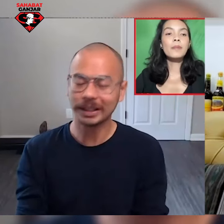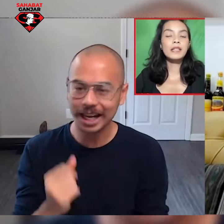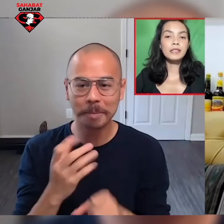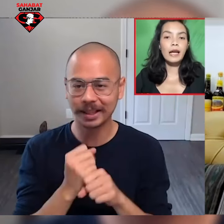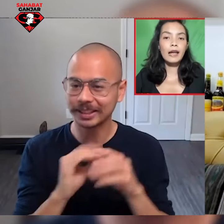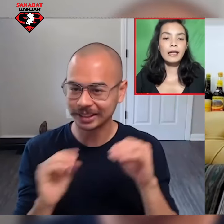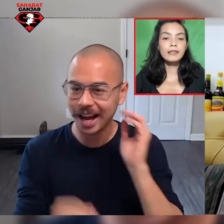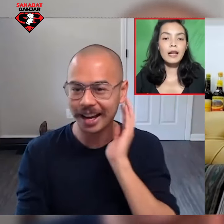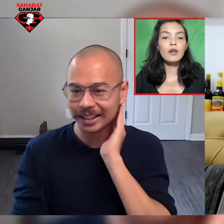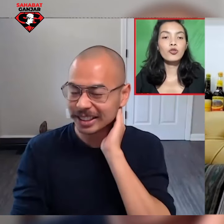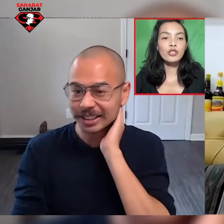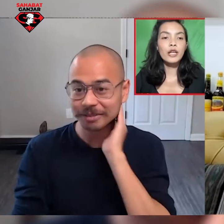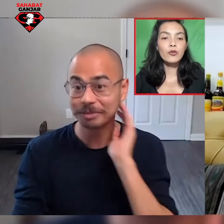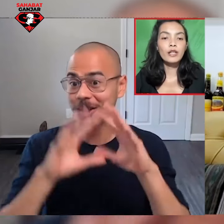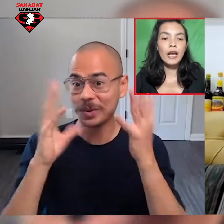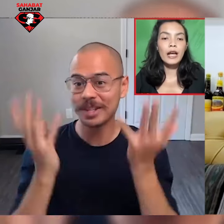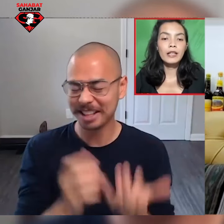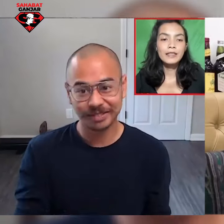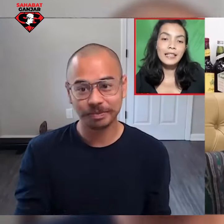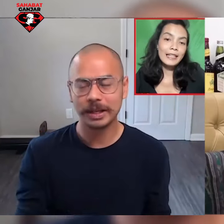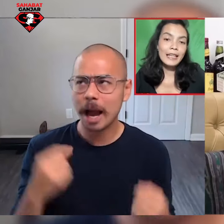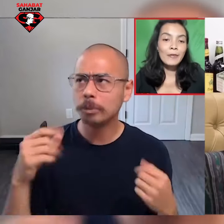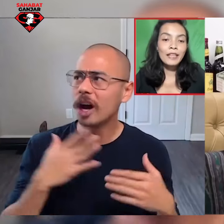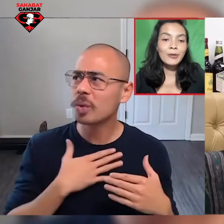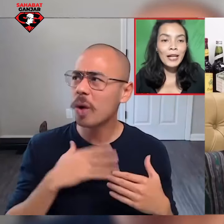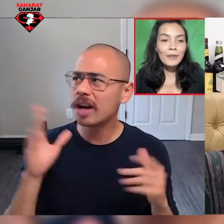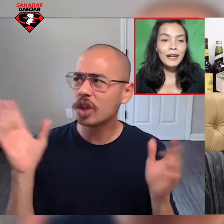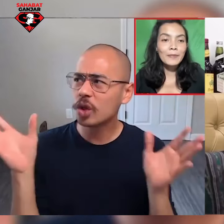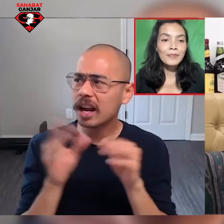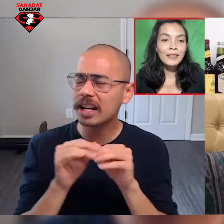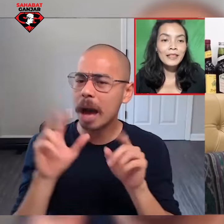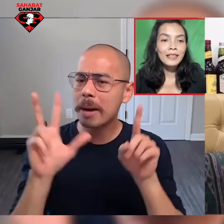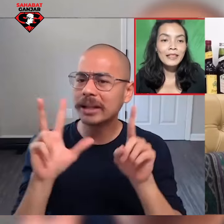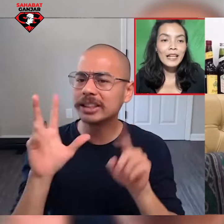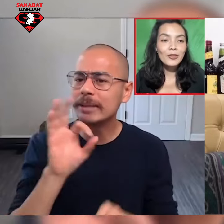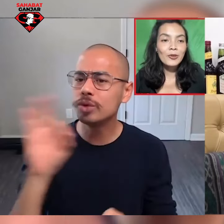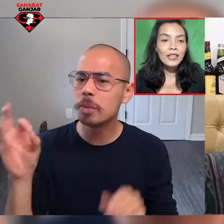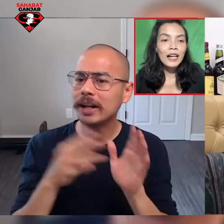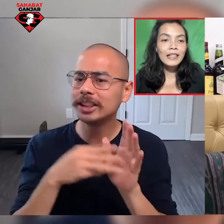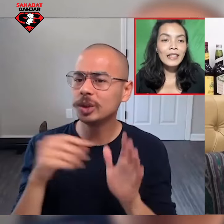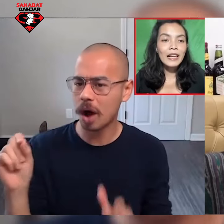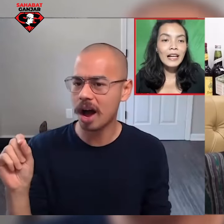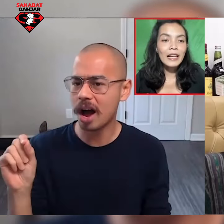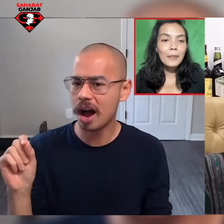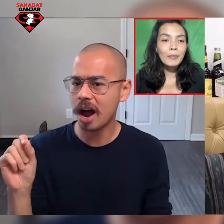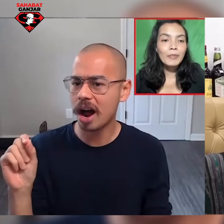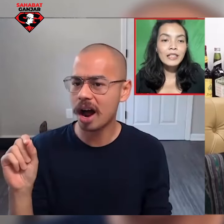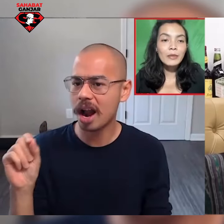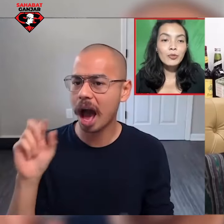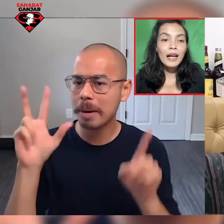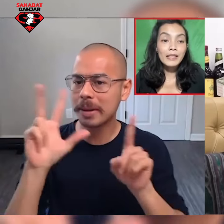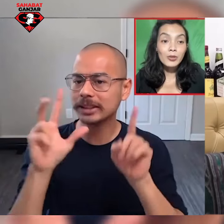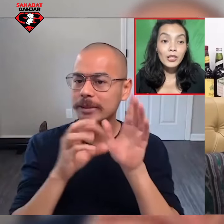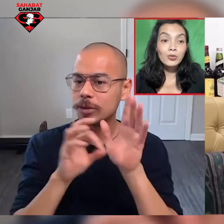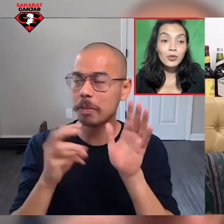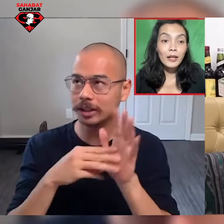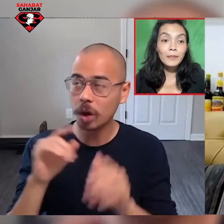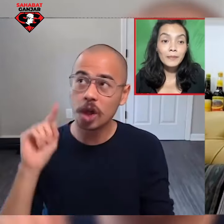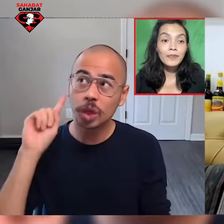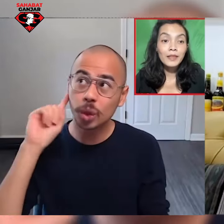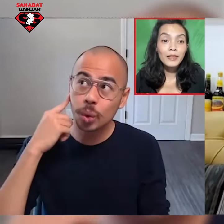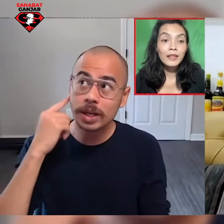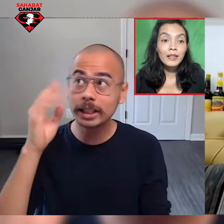pasti dapat kerjaan setelah lulus dari kuliah. Jadi ya begitu. Okay. Dan total ada 18.000 mahasiswa